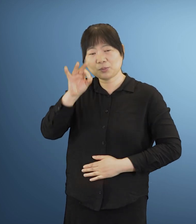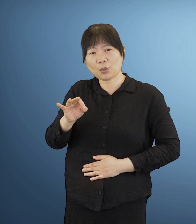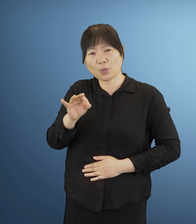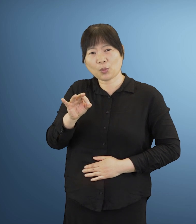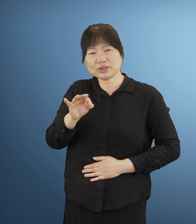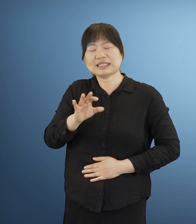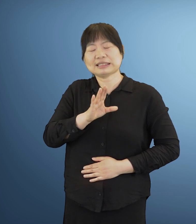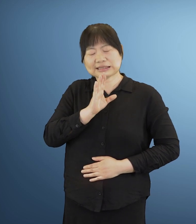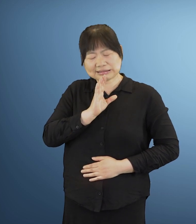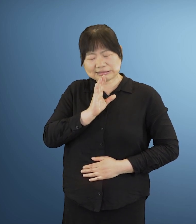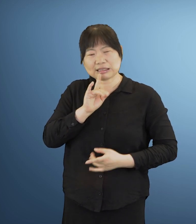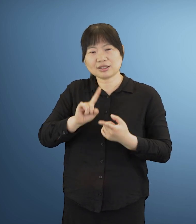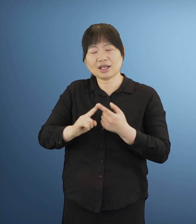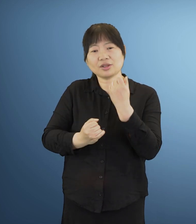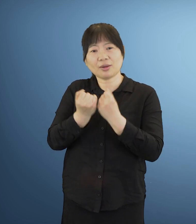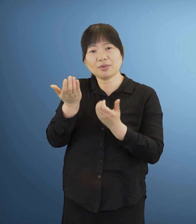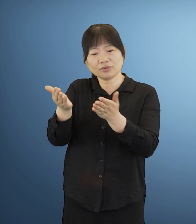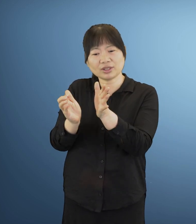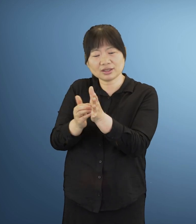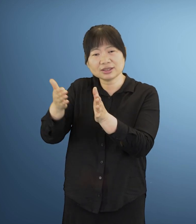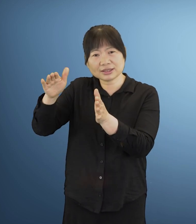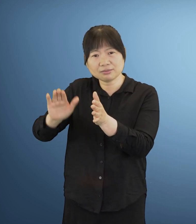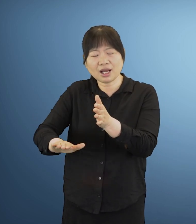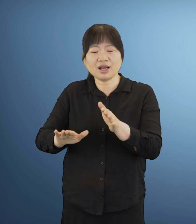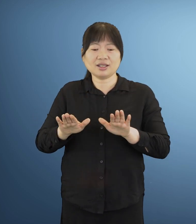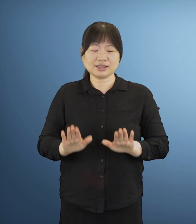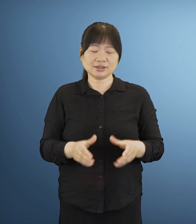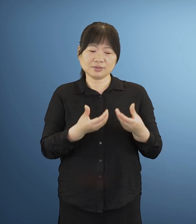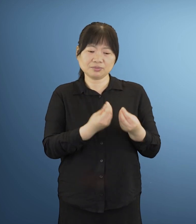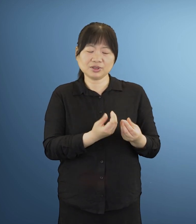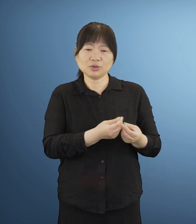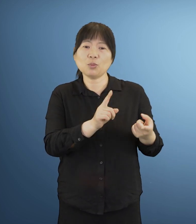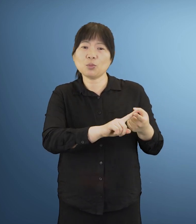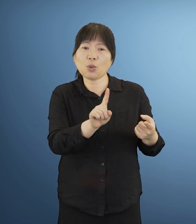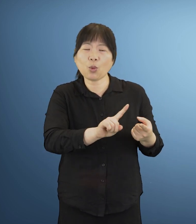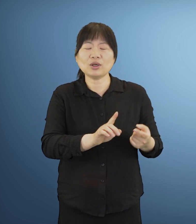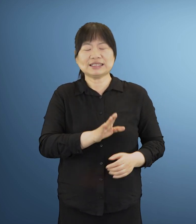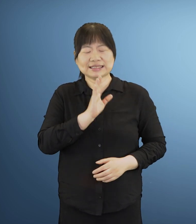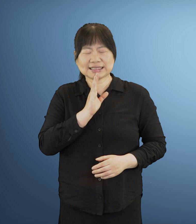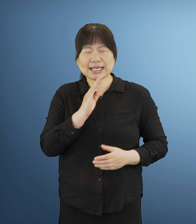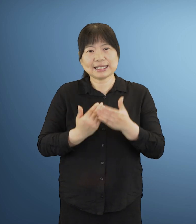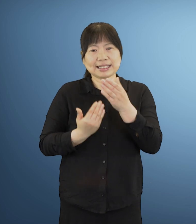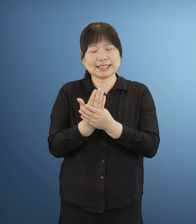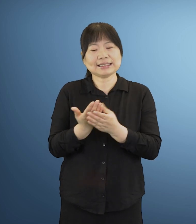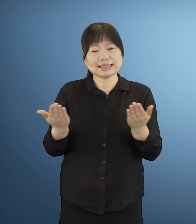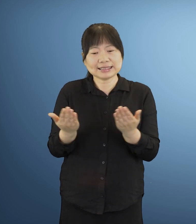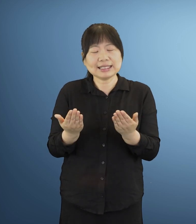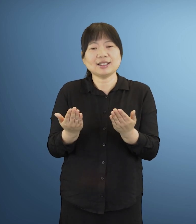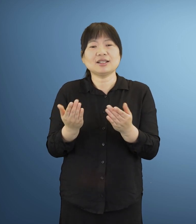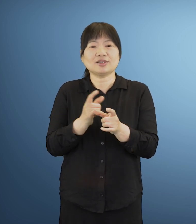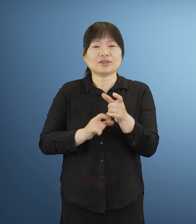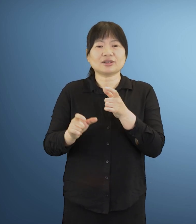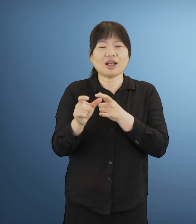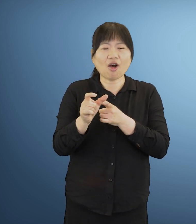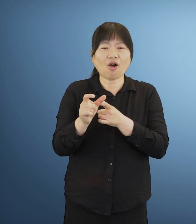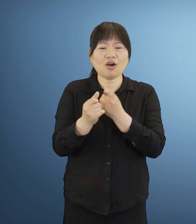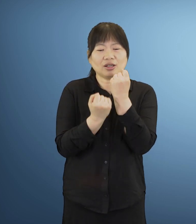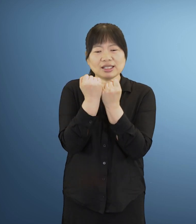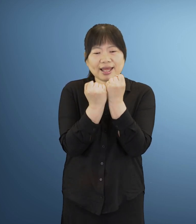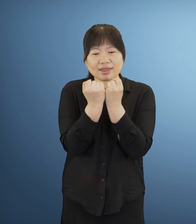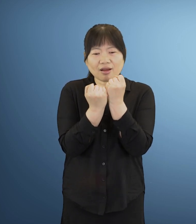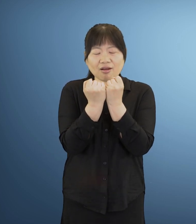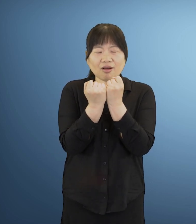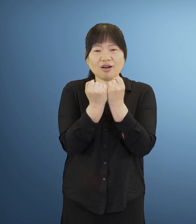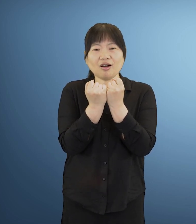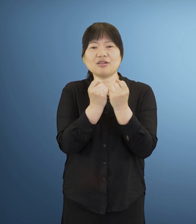팩트만 설명했지만 지금 비유는 그 팩트에 대한 뭡니까? 본문에 대한 주석과 해석을 누가 하시는